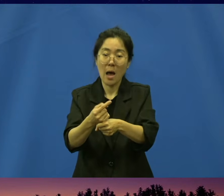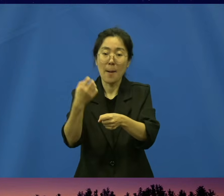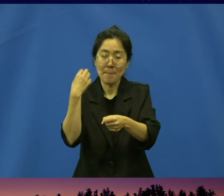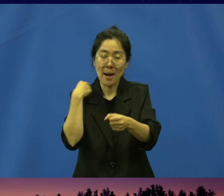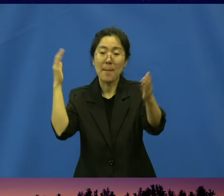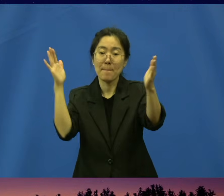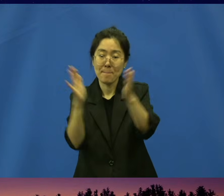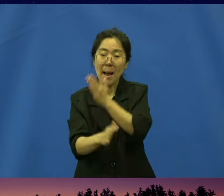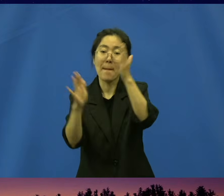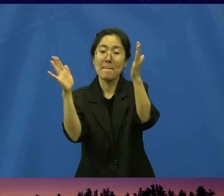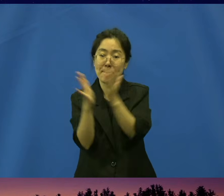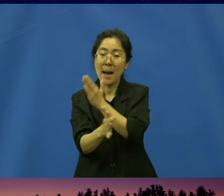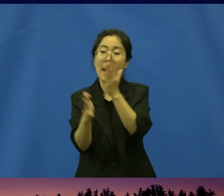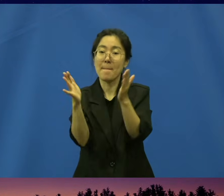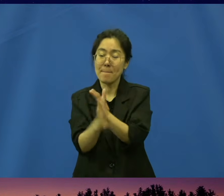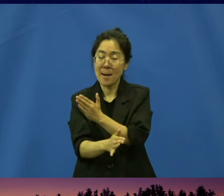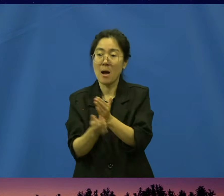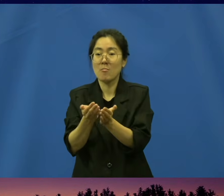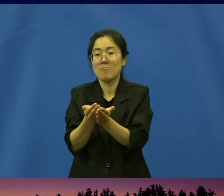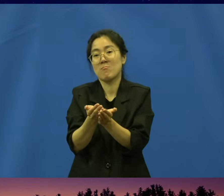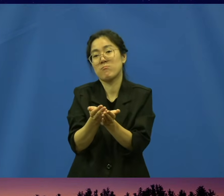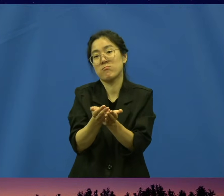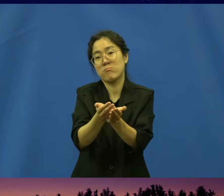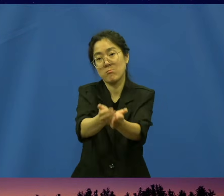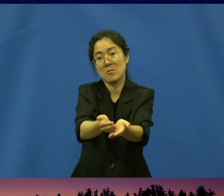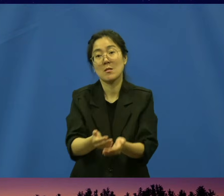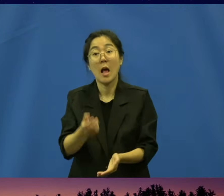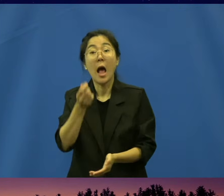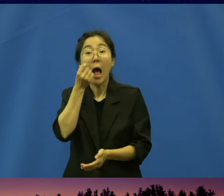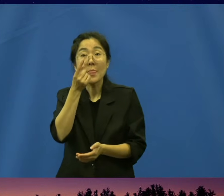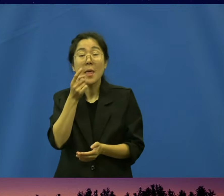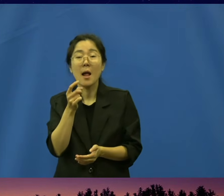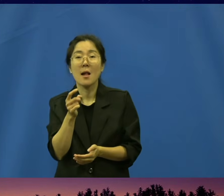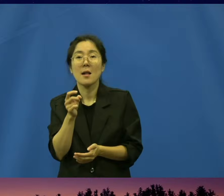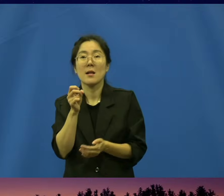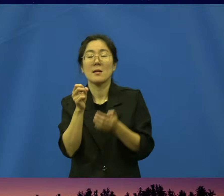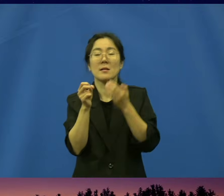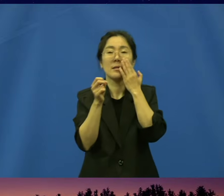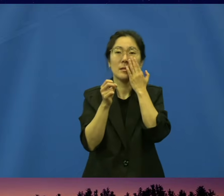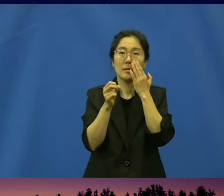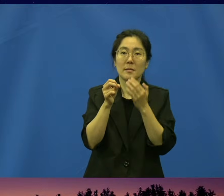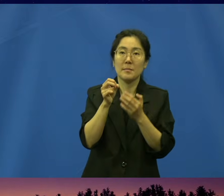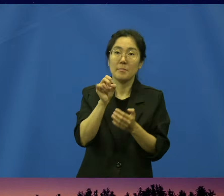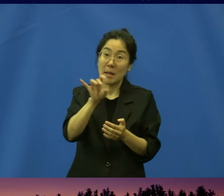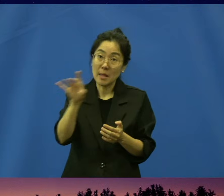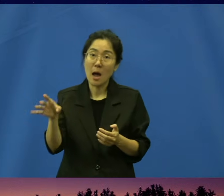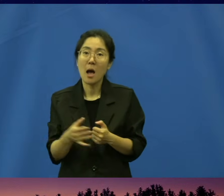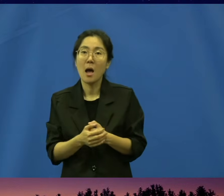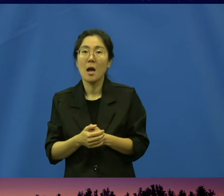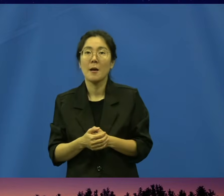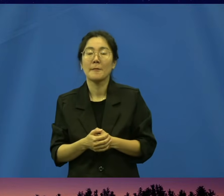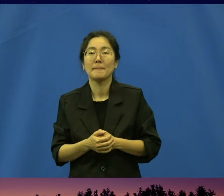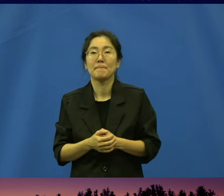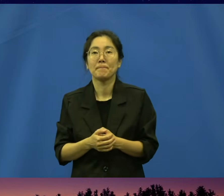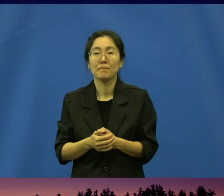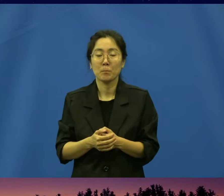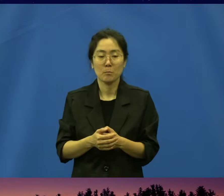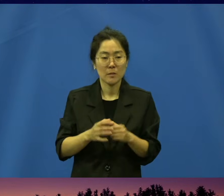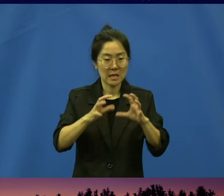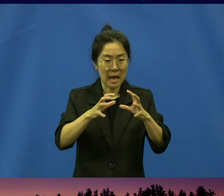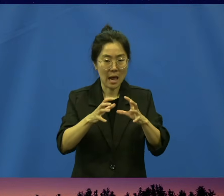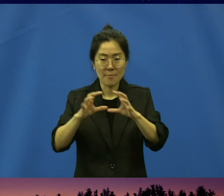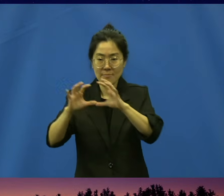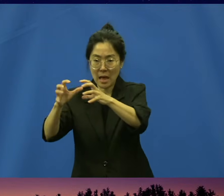그리고 한두 달 안에, 한두 달마다 언어, 종교, 정치 성향, 문화가 다른 나라를 옮겨다니면서 사역해야